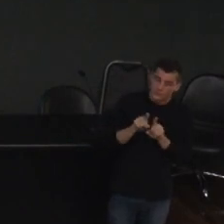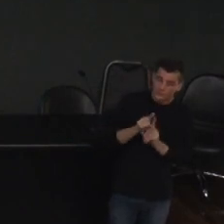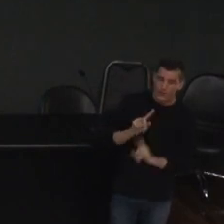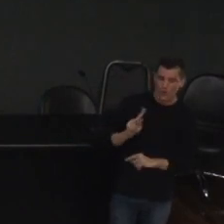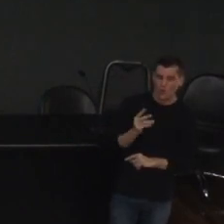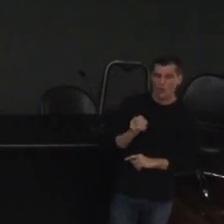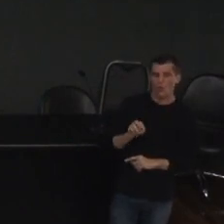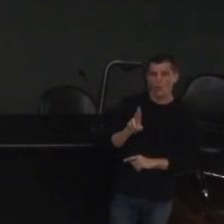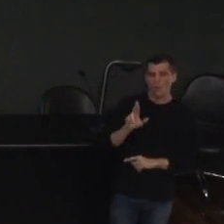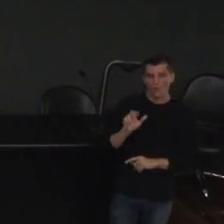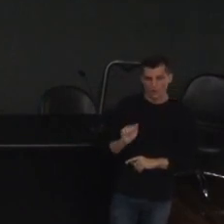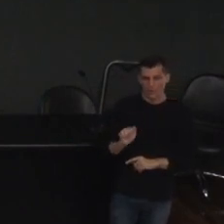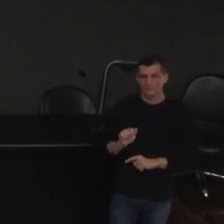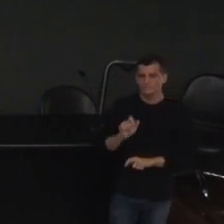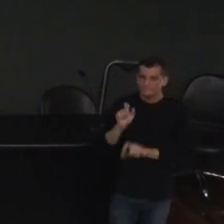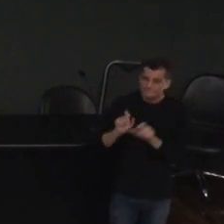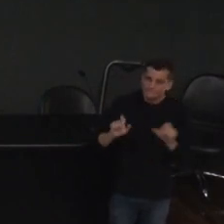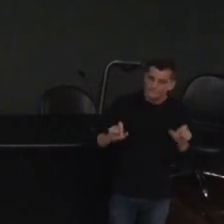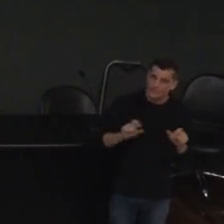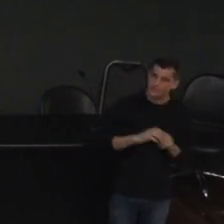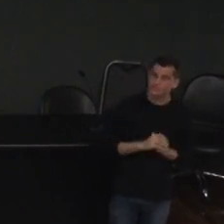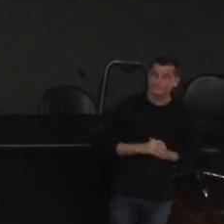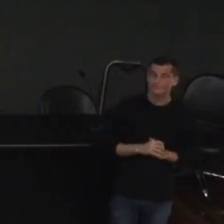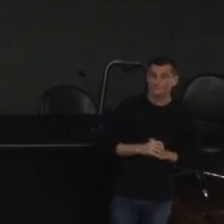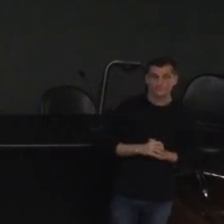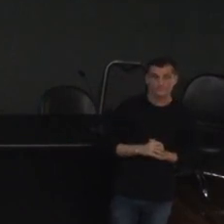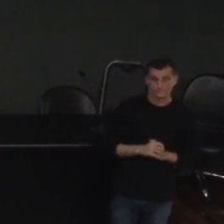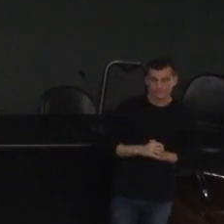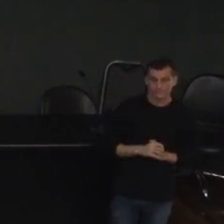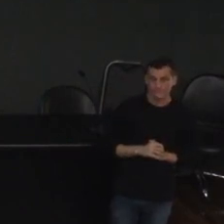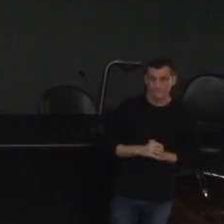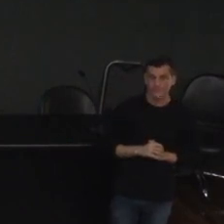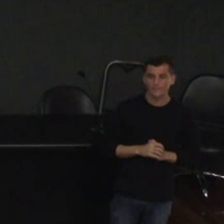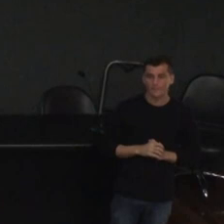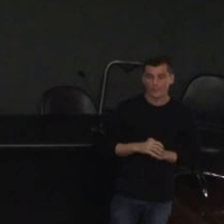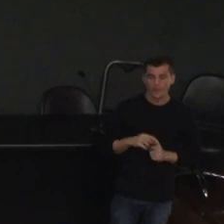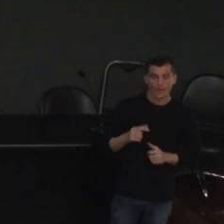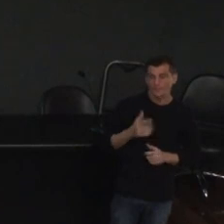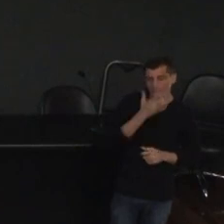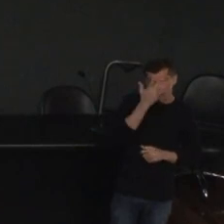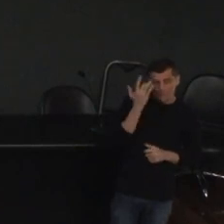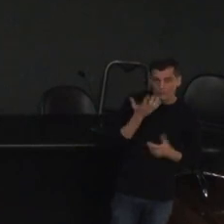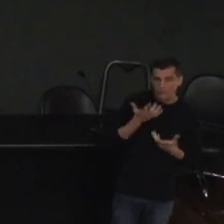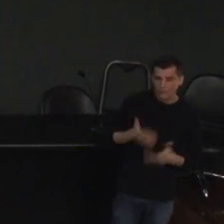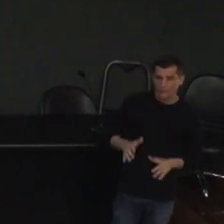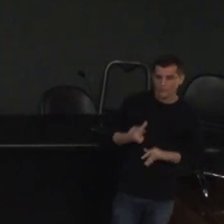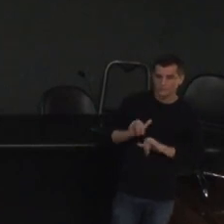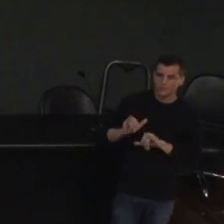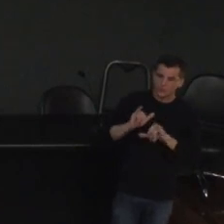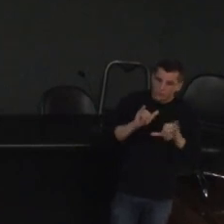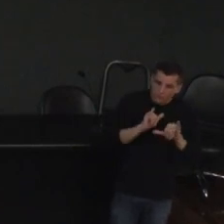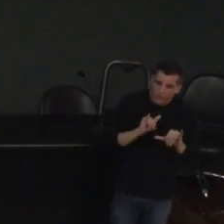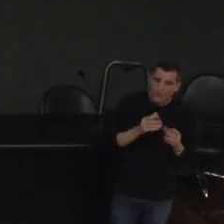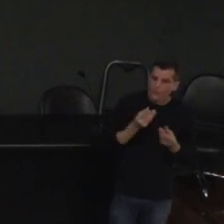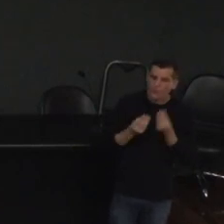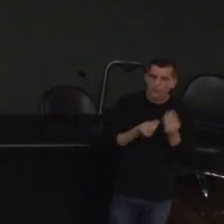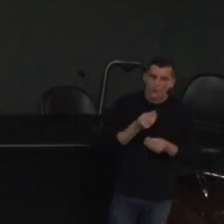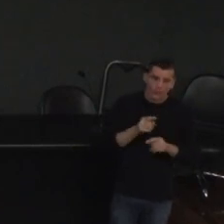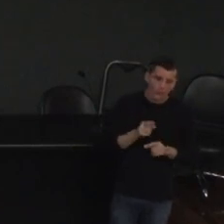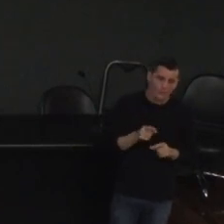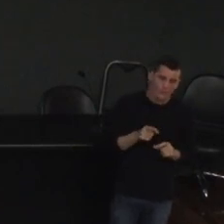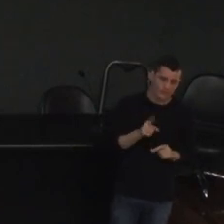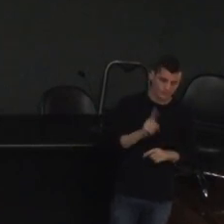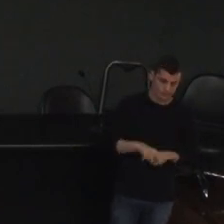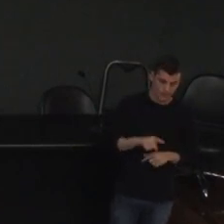né aquilo que você entende que você não gostaria que fosse divulgado sobre você primeiro previsão legal